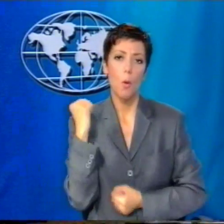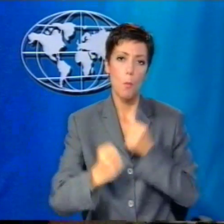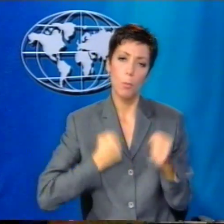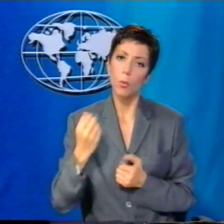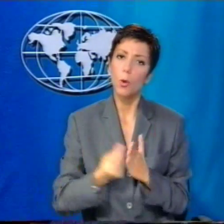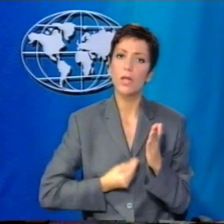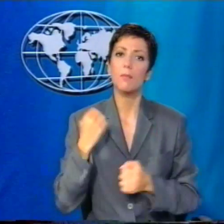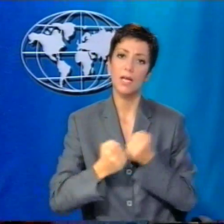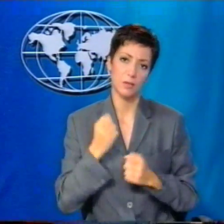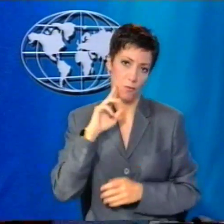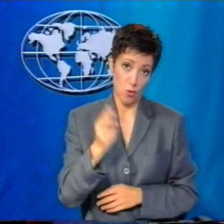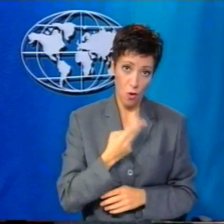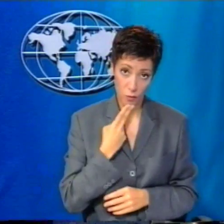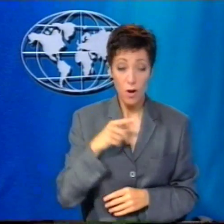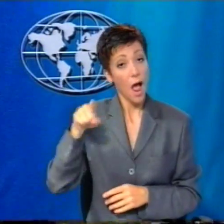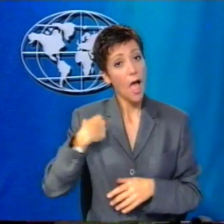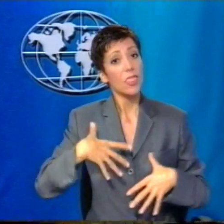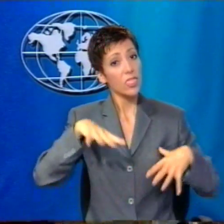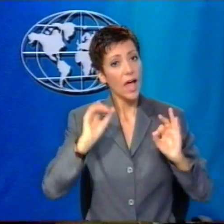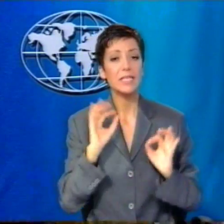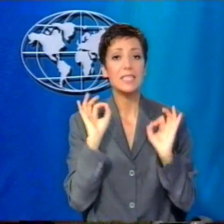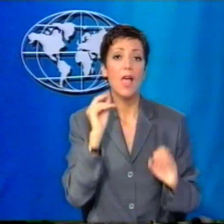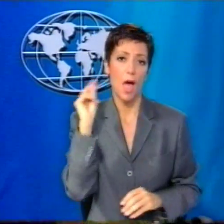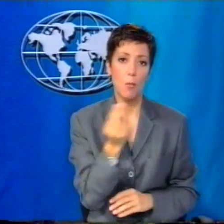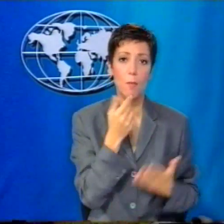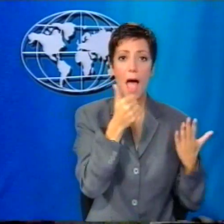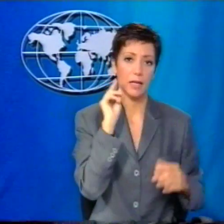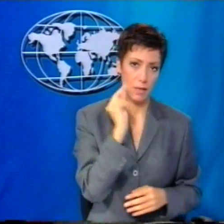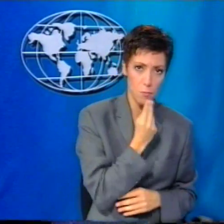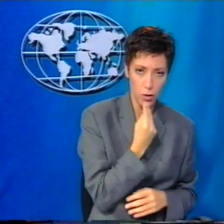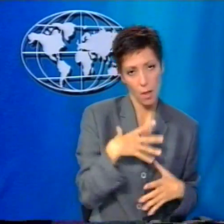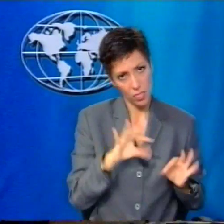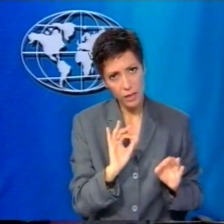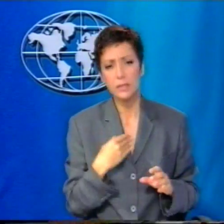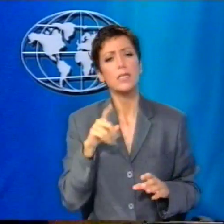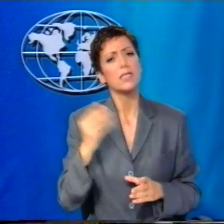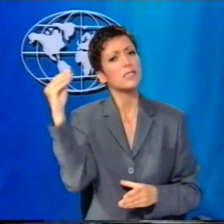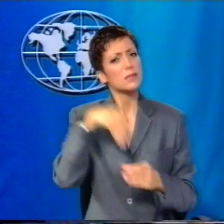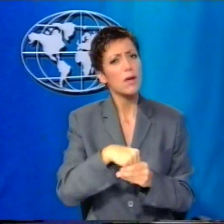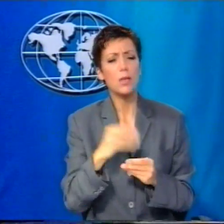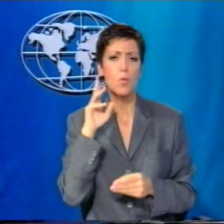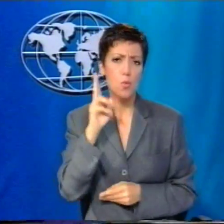των αγώνων θα γίνεται καθημερινά στις 6 το απόγευμα και θα συμμετέχουν κοφοί αθλητές από όλη την Ευρώπη.